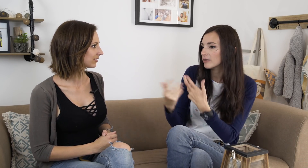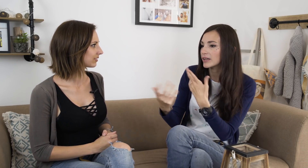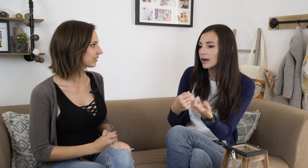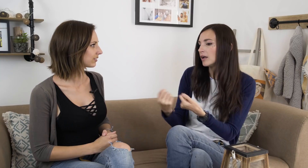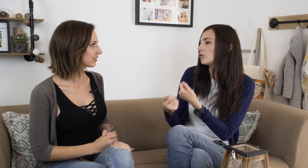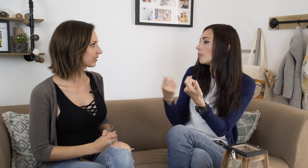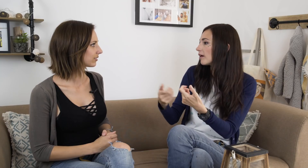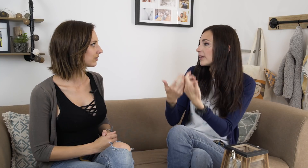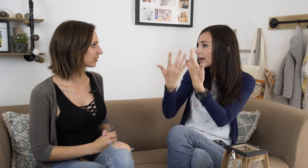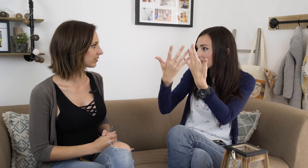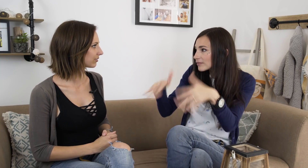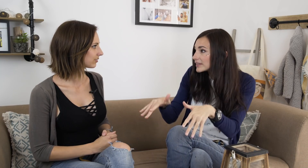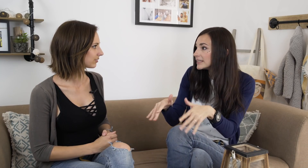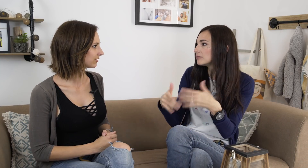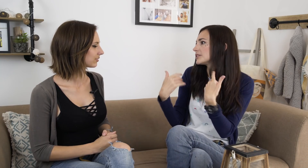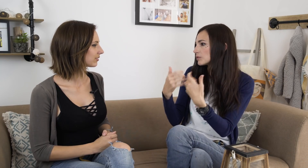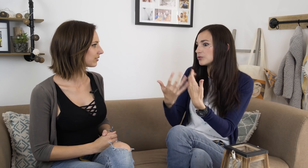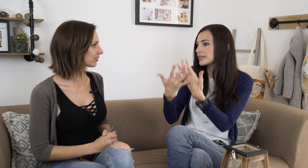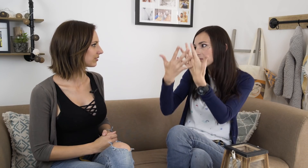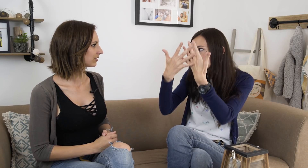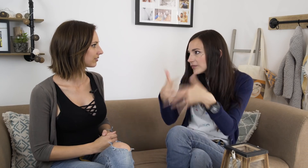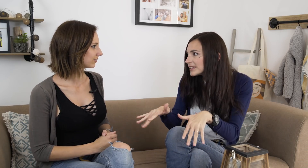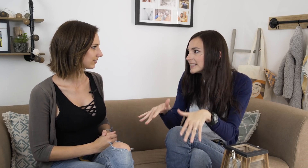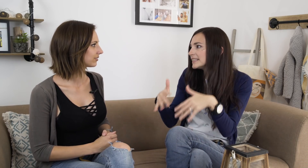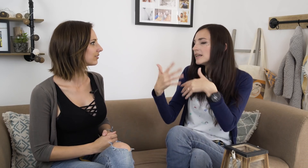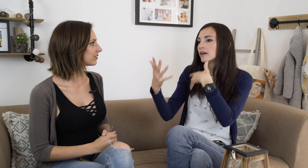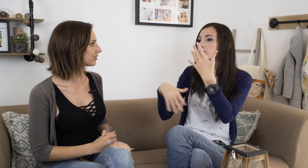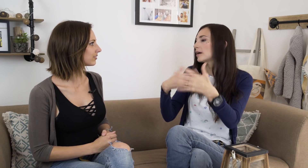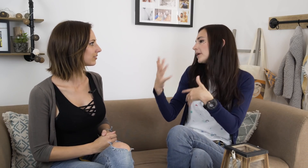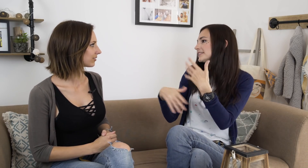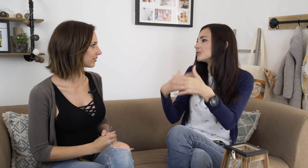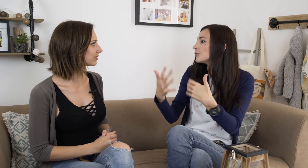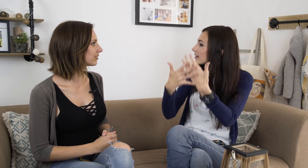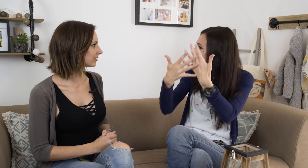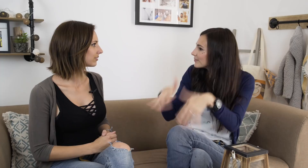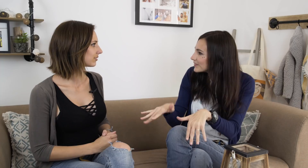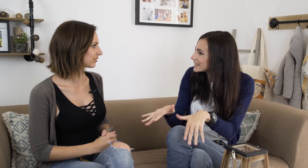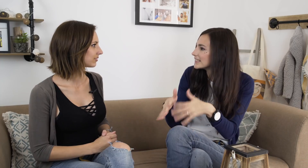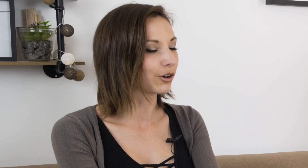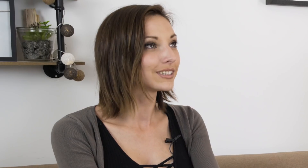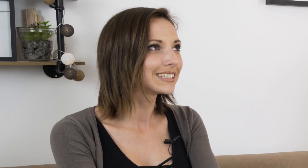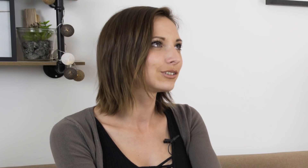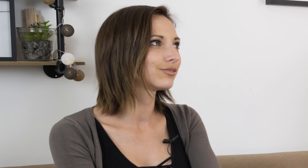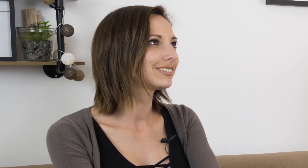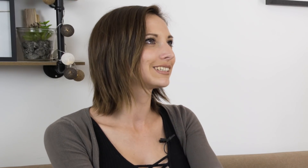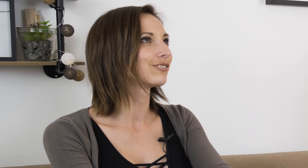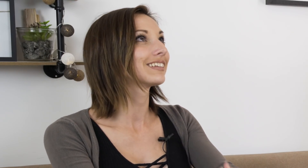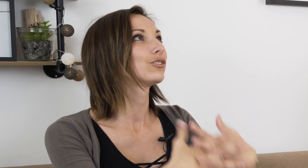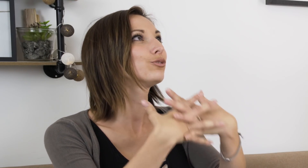voilà, le bain va être fini, ou les soins du nez vont être finis, ou la partie de jeu, voilà, c'est fini. Grande question qui revient